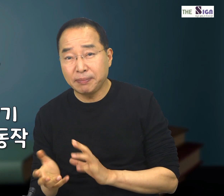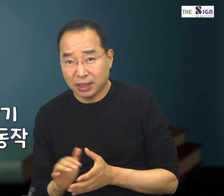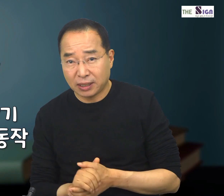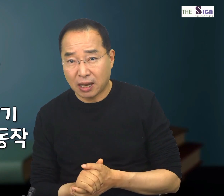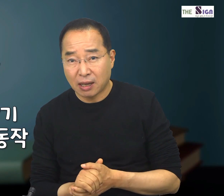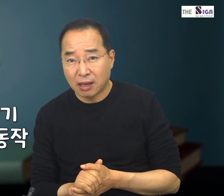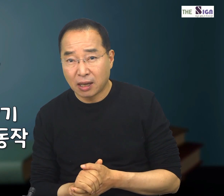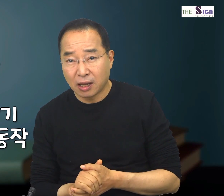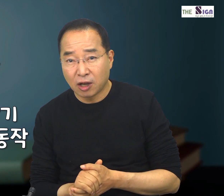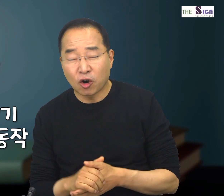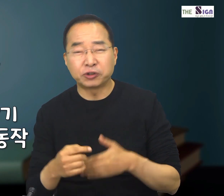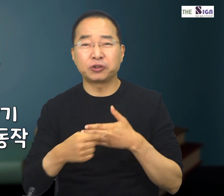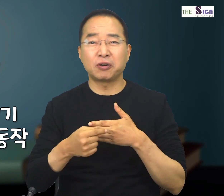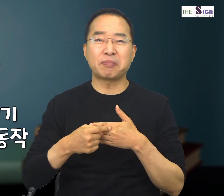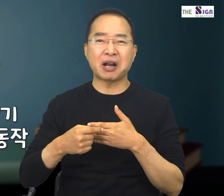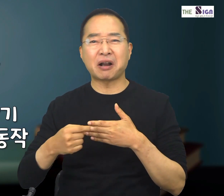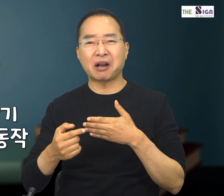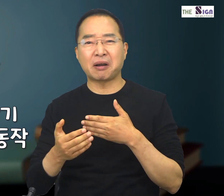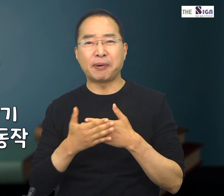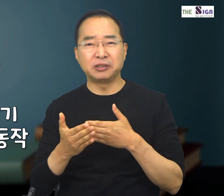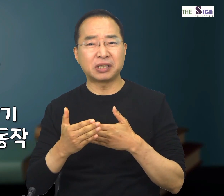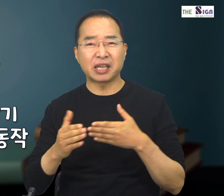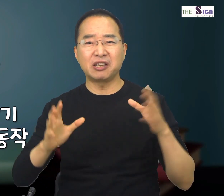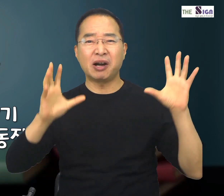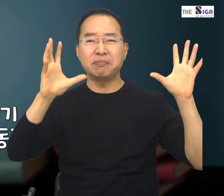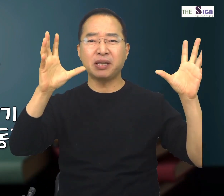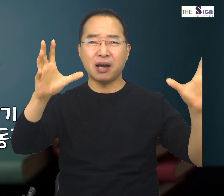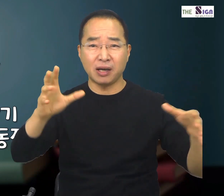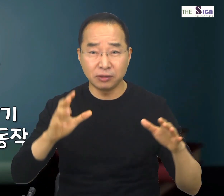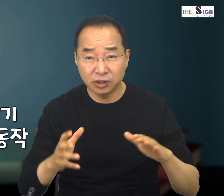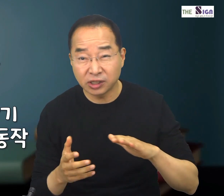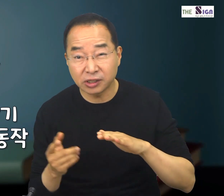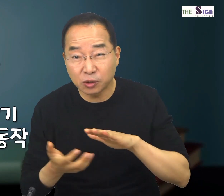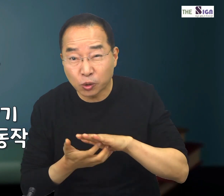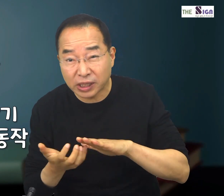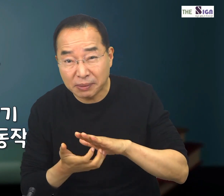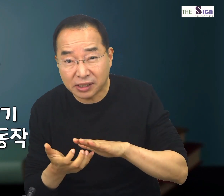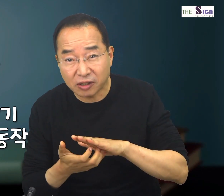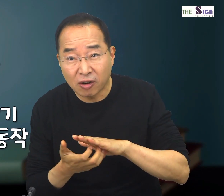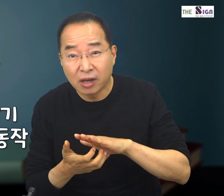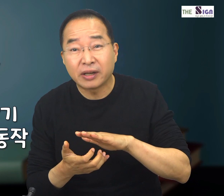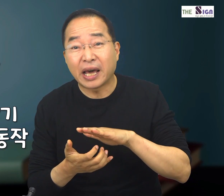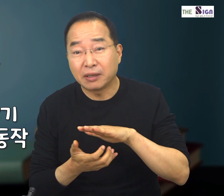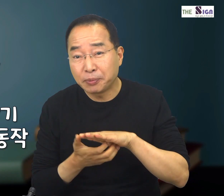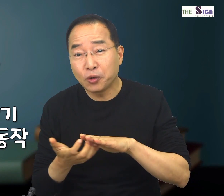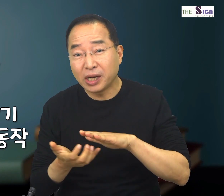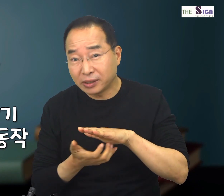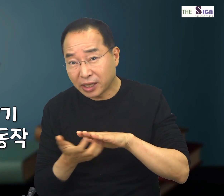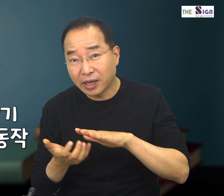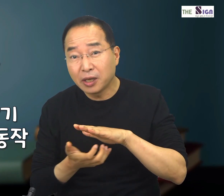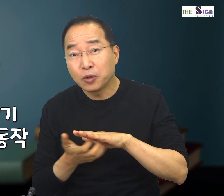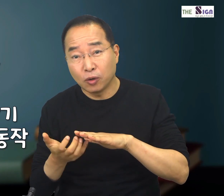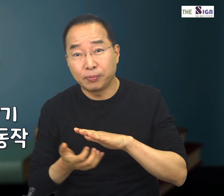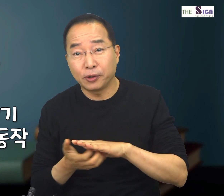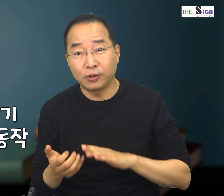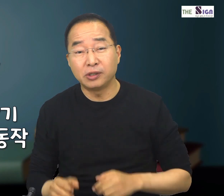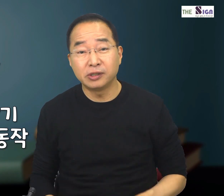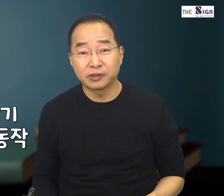있다. 겉으로는 막 번듯하게 이거 합니다. 근데 실제는 속셈이 있어. 라는 표현할 때 이 표현을